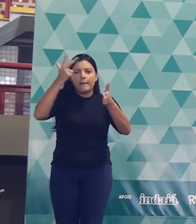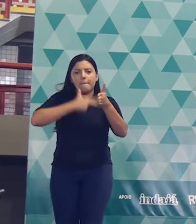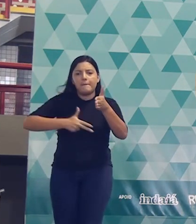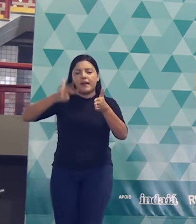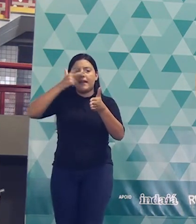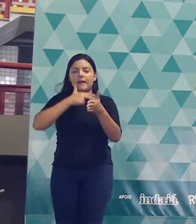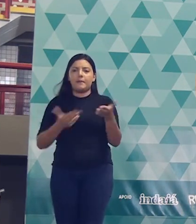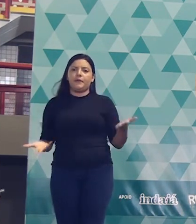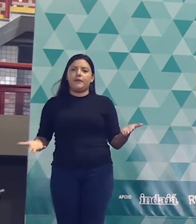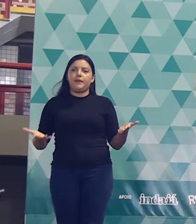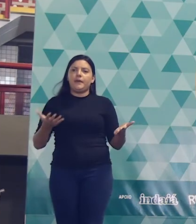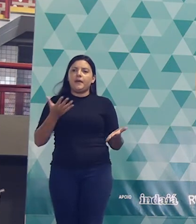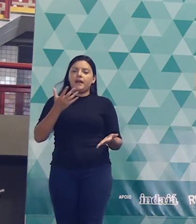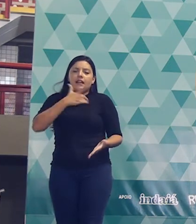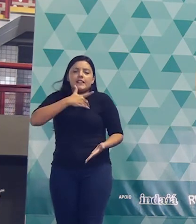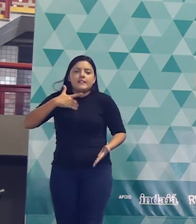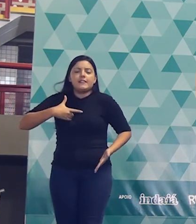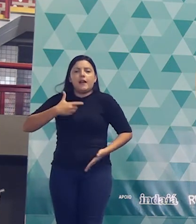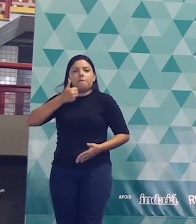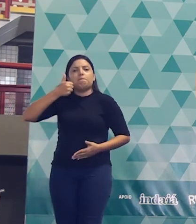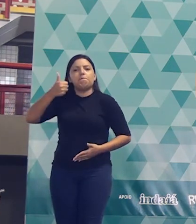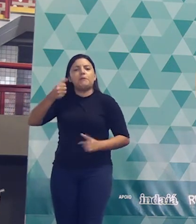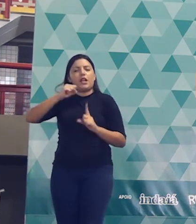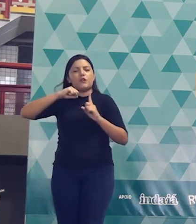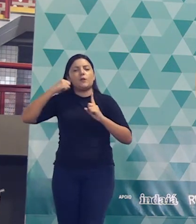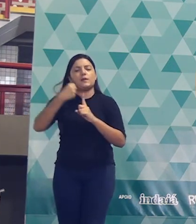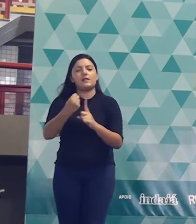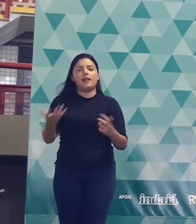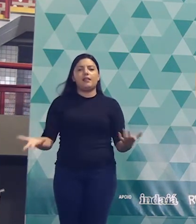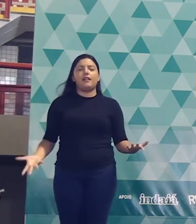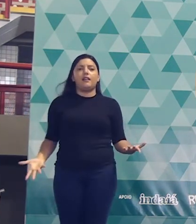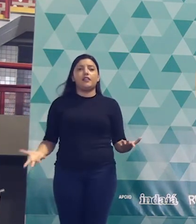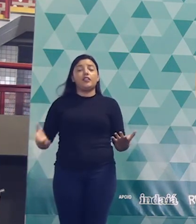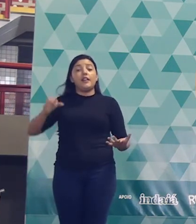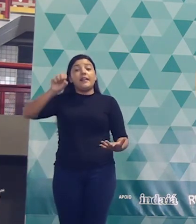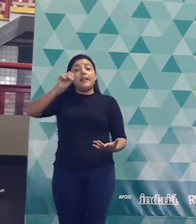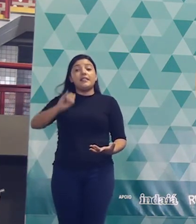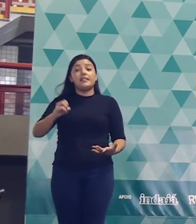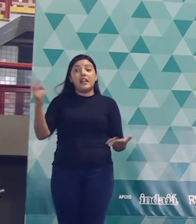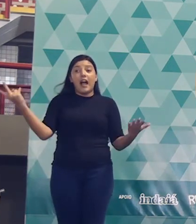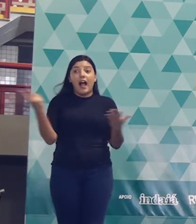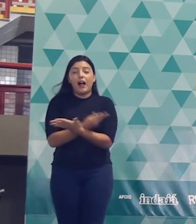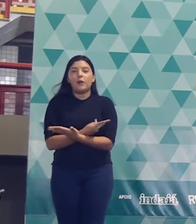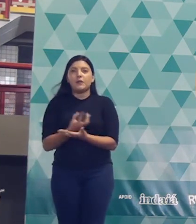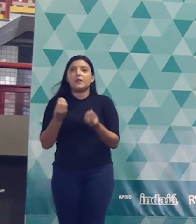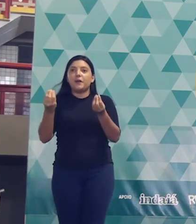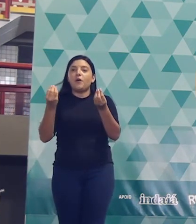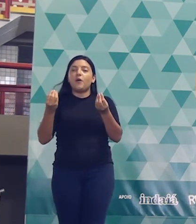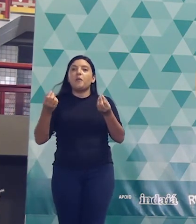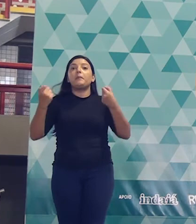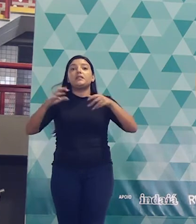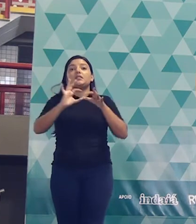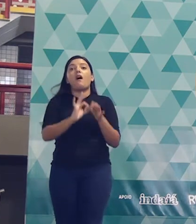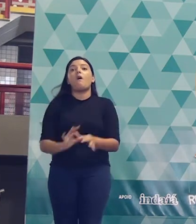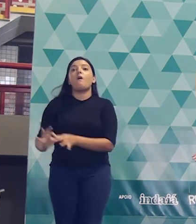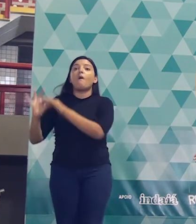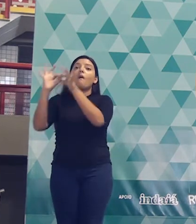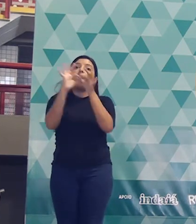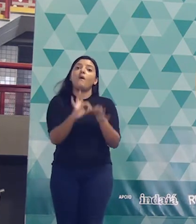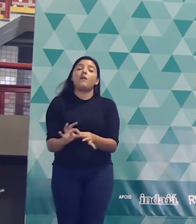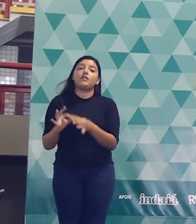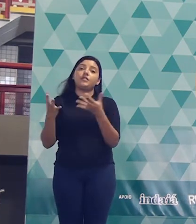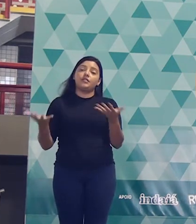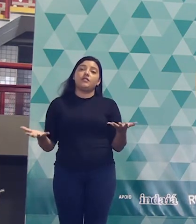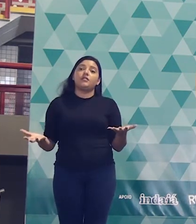sociedade que caminha para o bem de toda a sociedade. Isso só vai acontecer se a gente estiver de mãos dadas. E a gente só